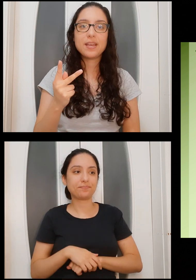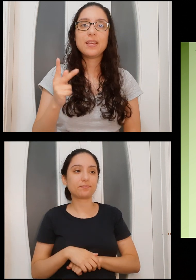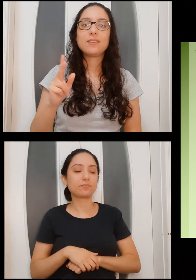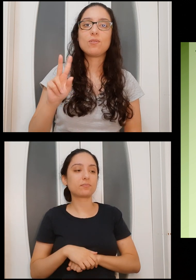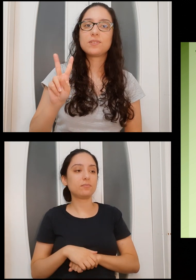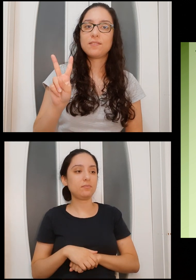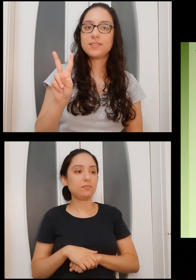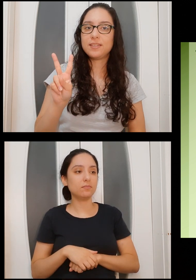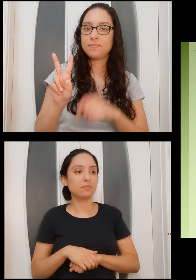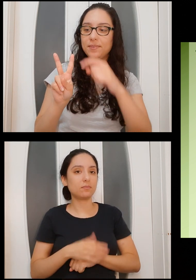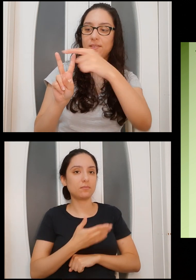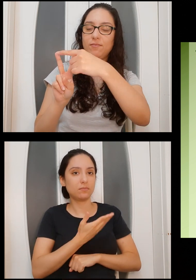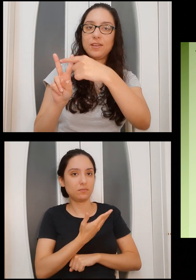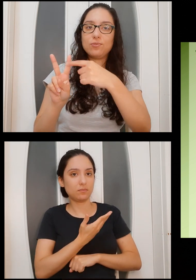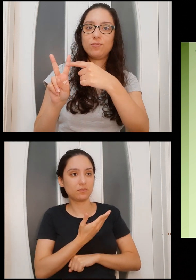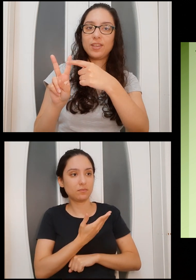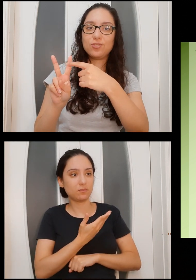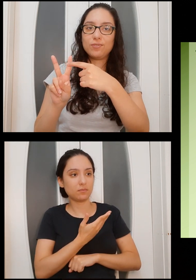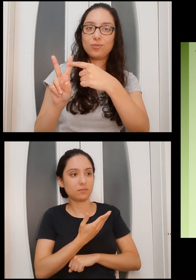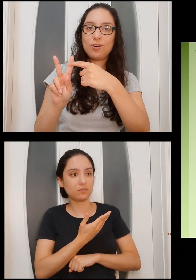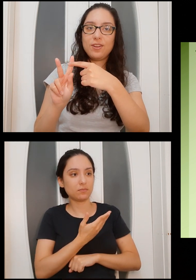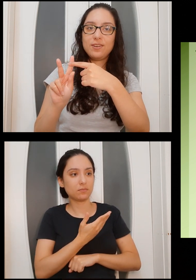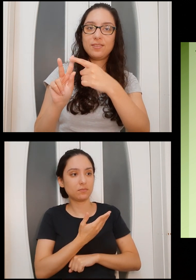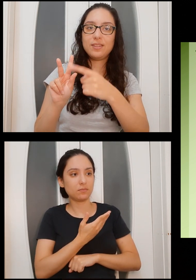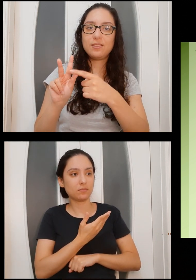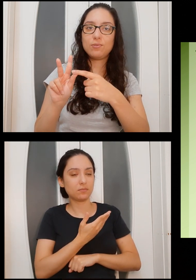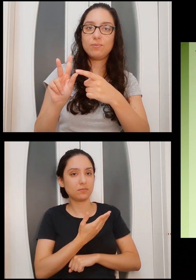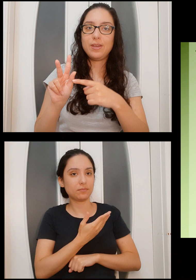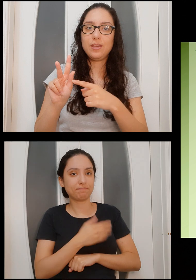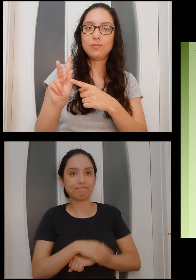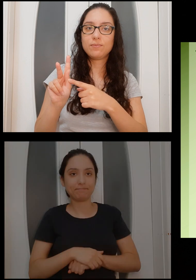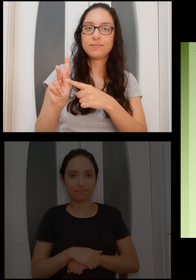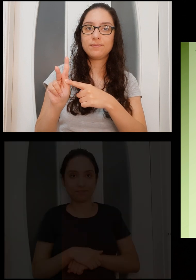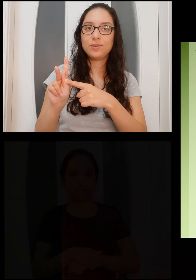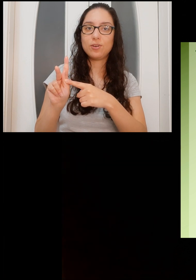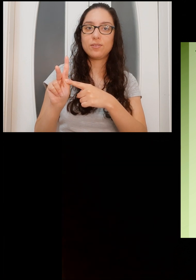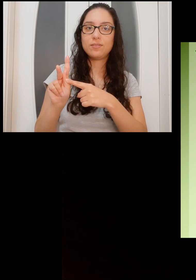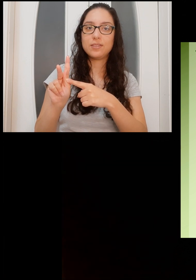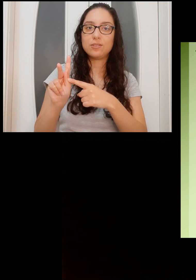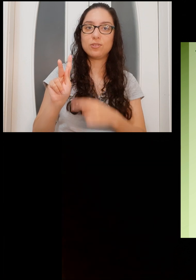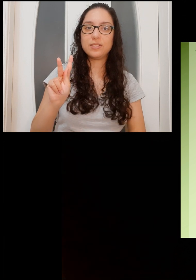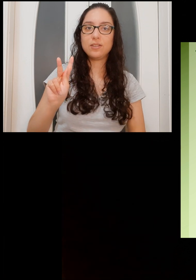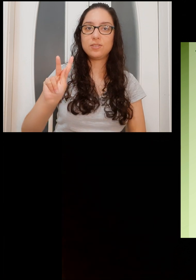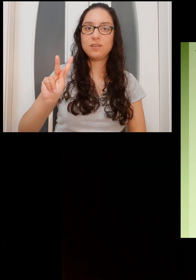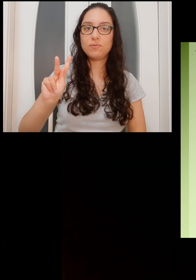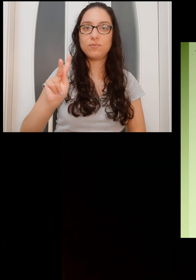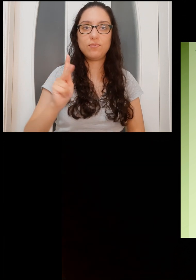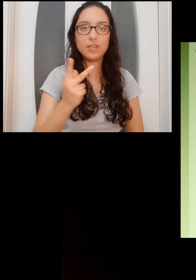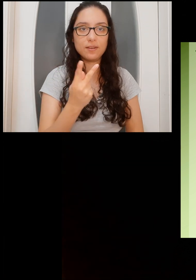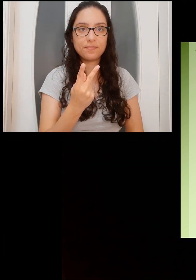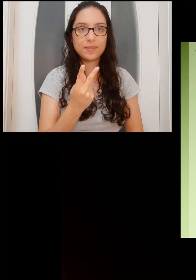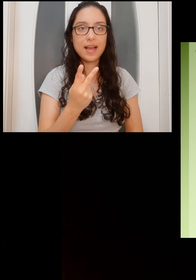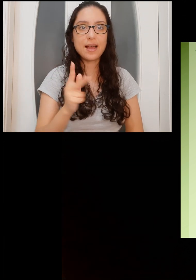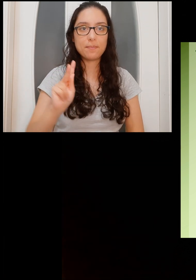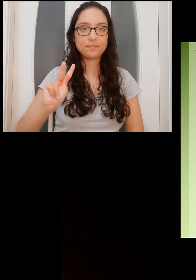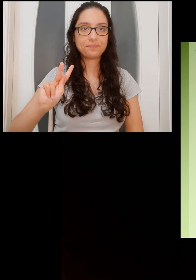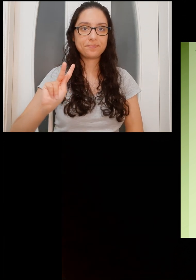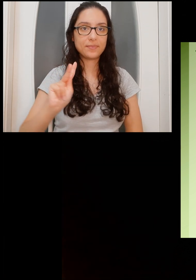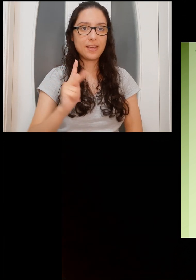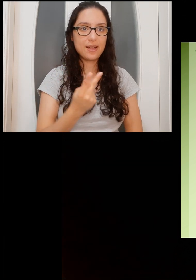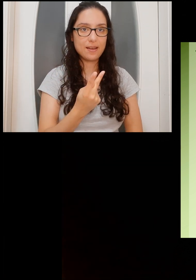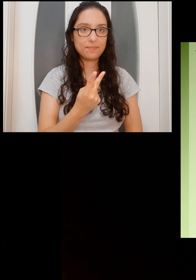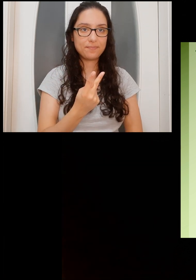movimento. Então, como você vai fazer? Faz o V aqui de Vitória, dedão no meio, ó, desses 2 dedos e vira.